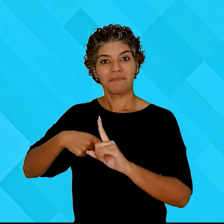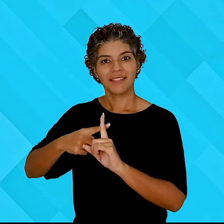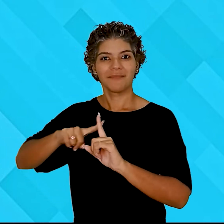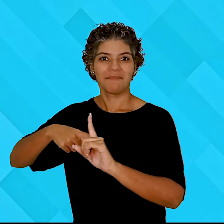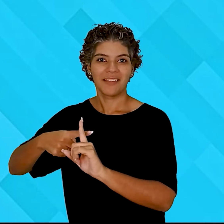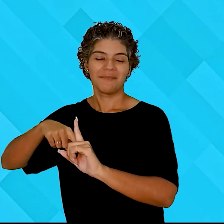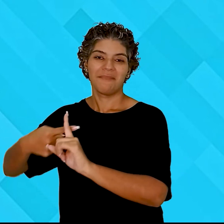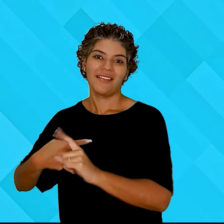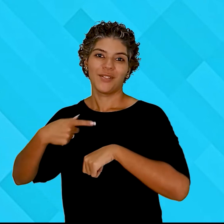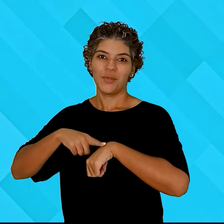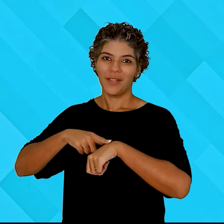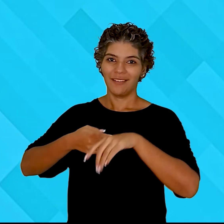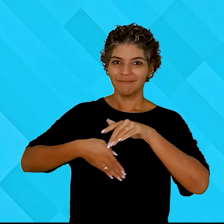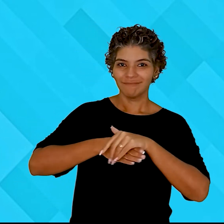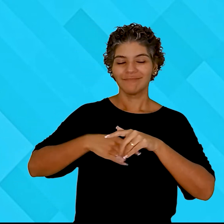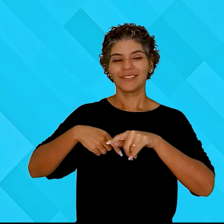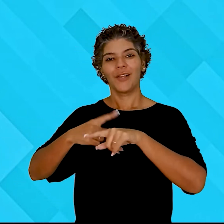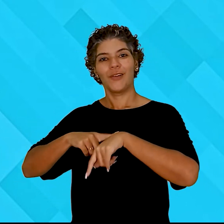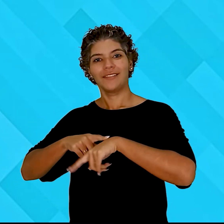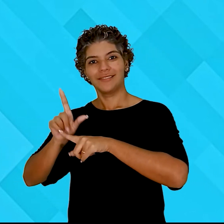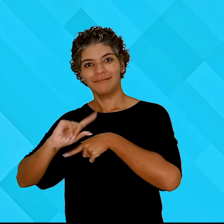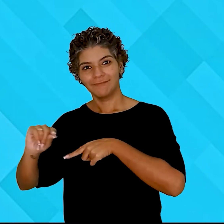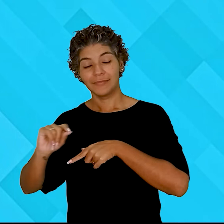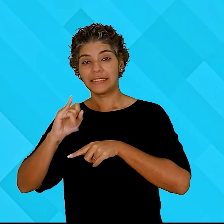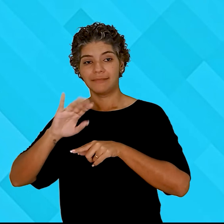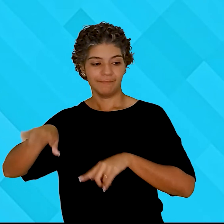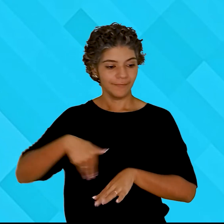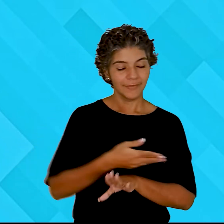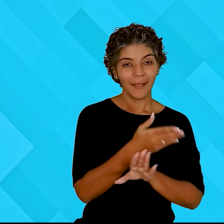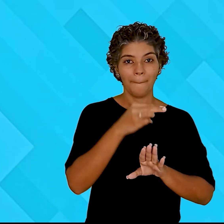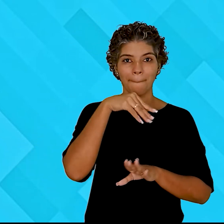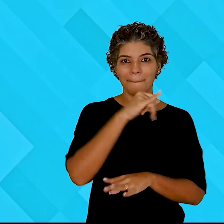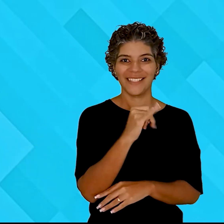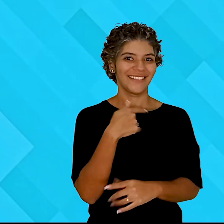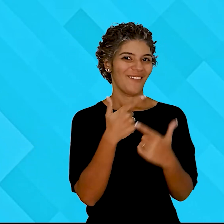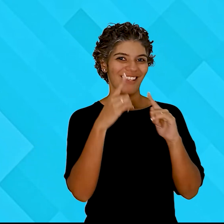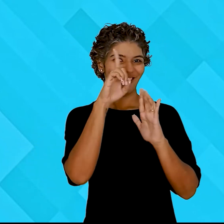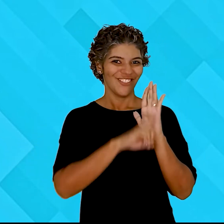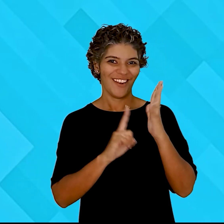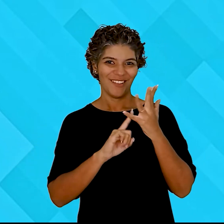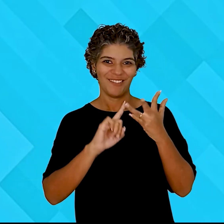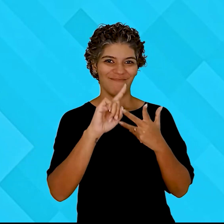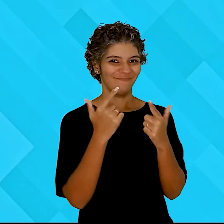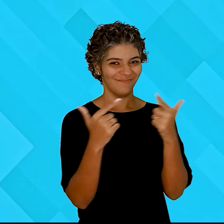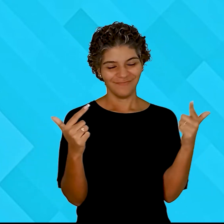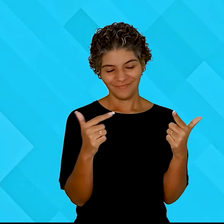quando a gente muda para esse cenário do MEI, a gente não tem essas mesmas condições. Então, você não vai ter o vale transporte, você não vai ter o